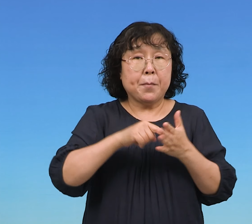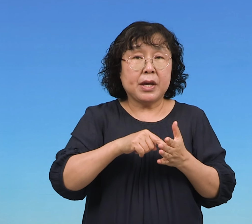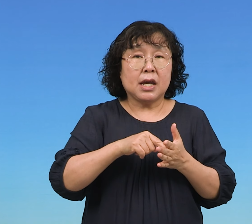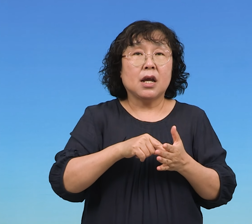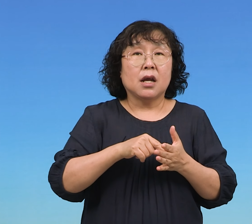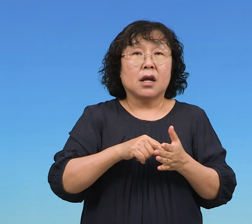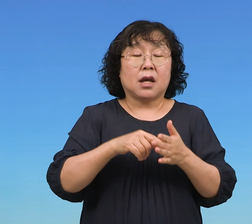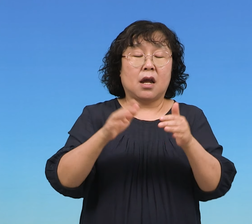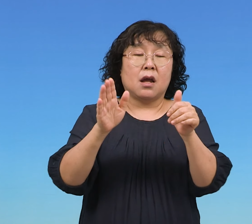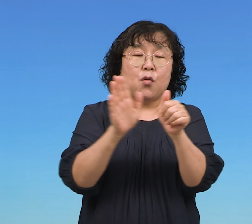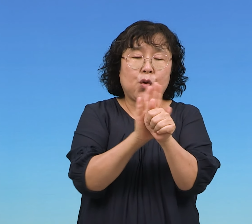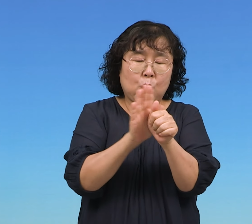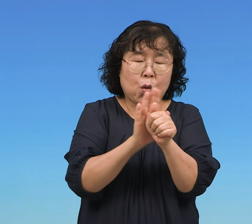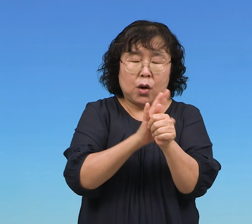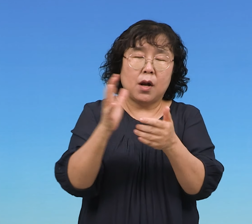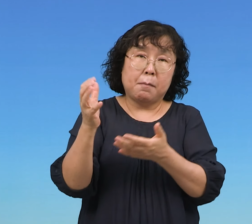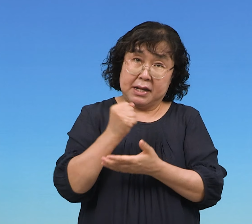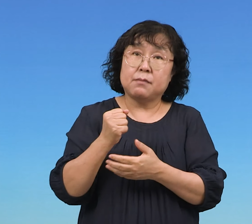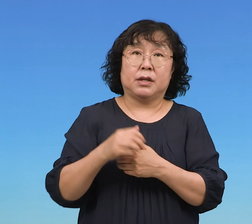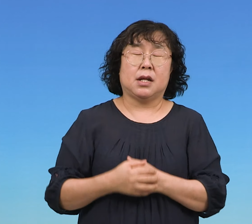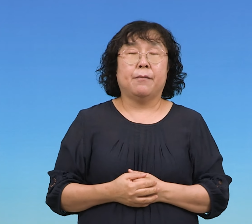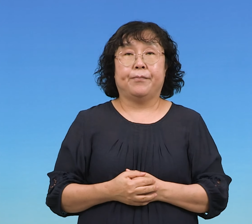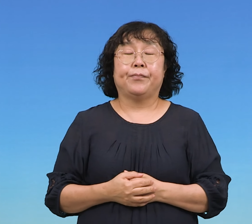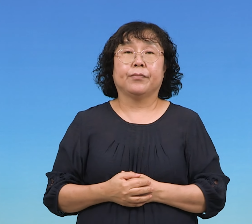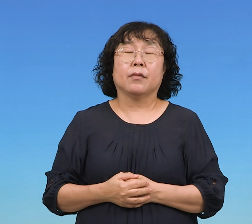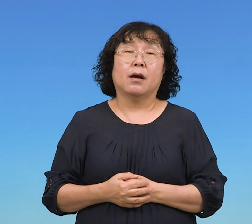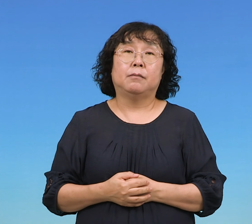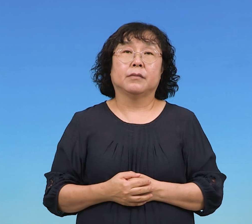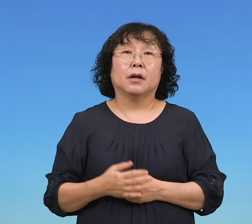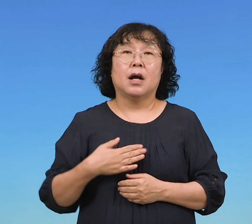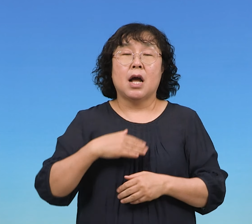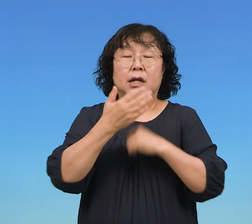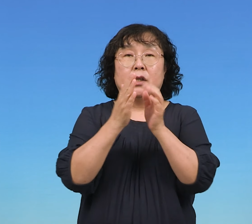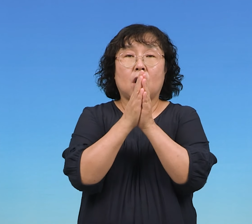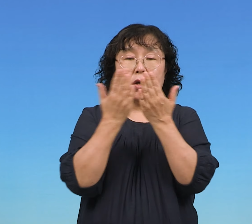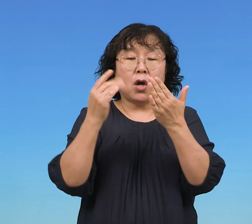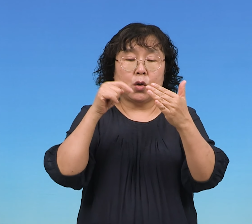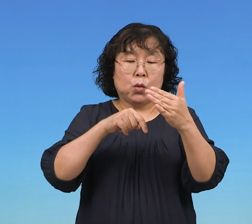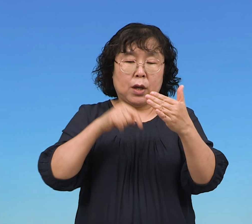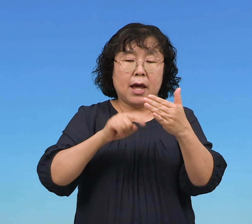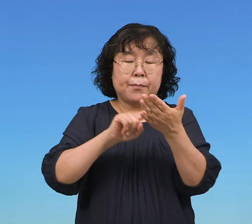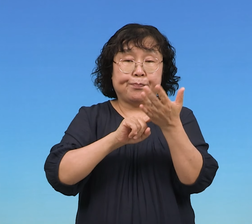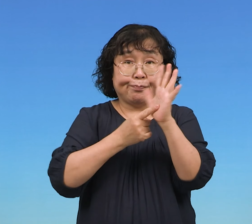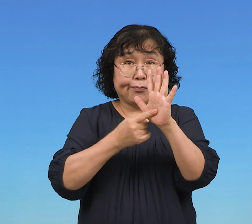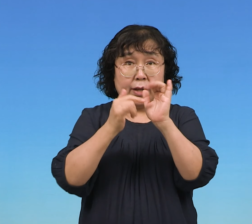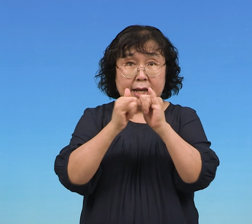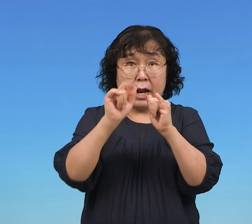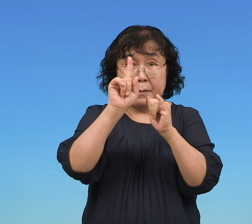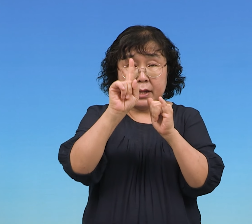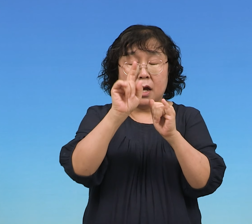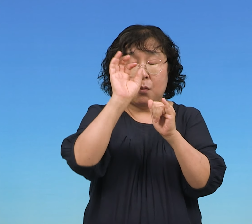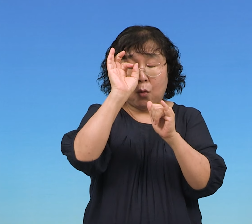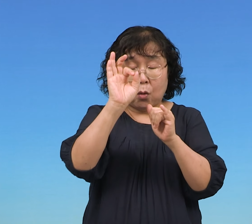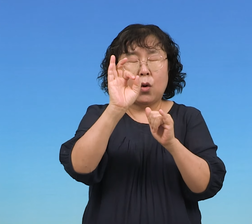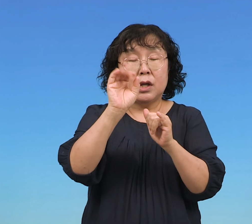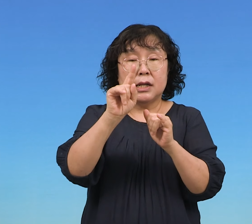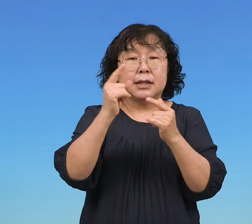오늘 본문에 나오는 한 인물을 보면서 이 생각을 다시 하게 됐는데요.